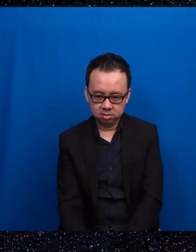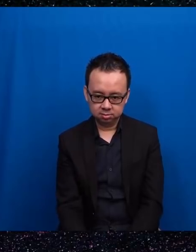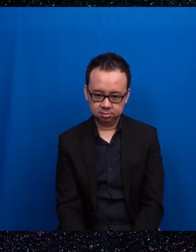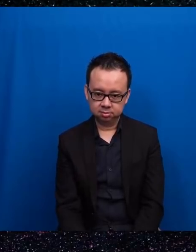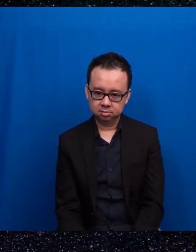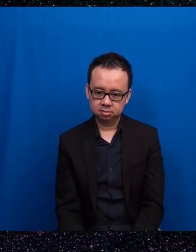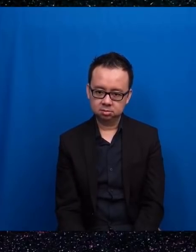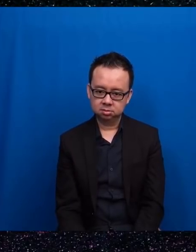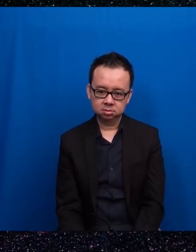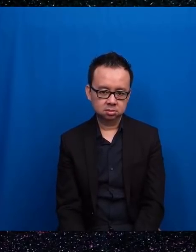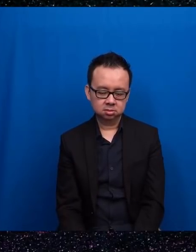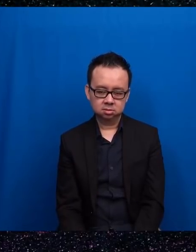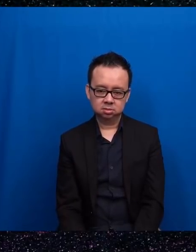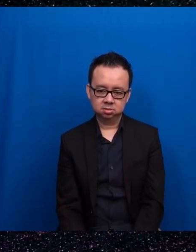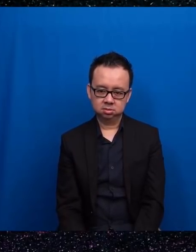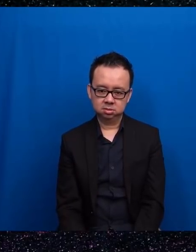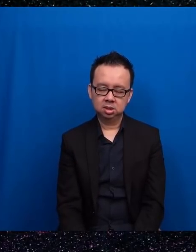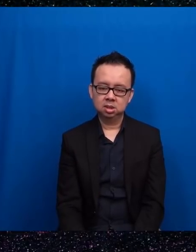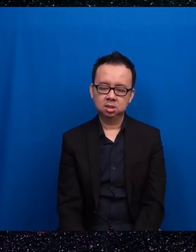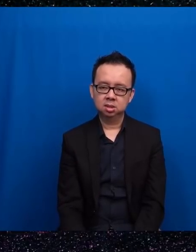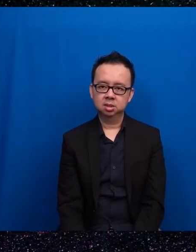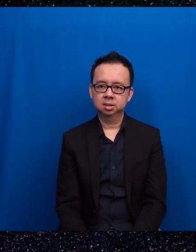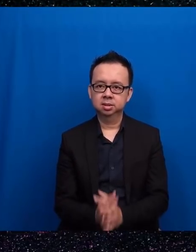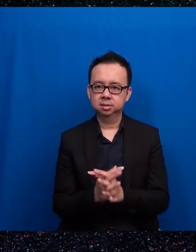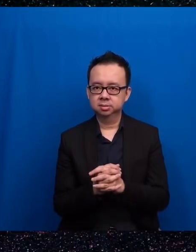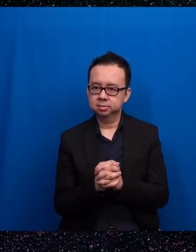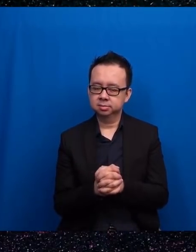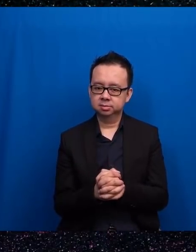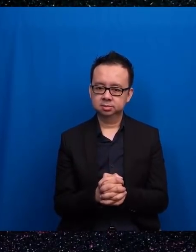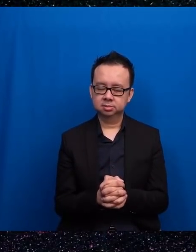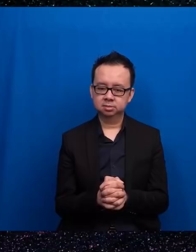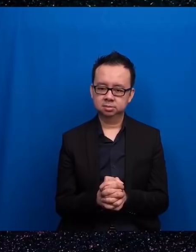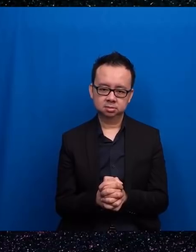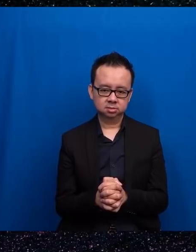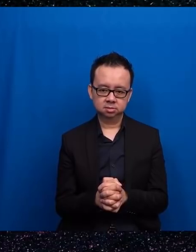13b, engkau akan menyebutkan hari itu, yakni hari sabat sebagai hari kenikmatan.